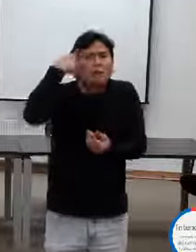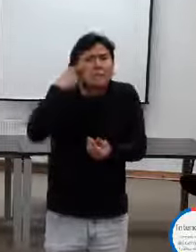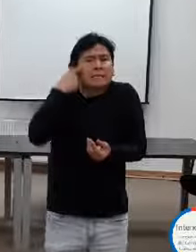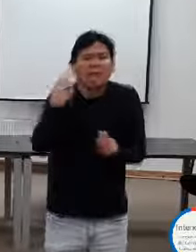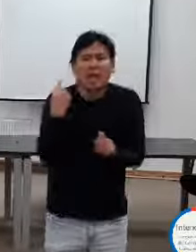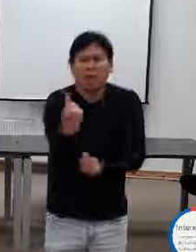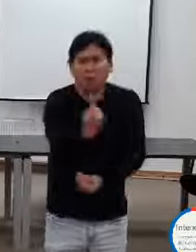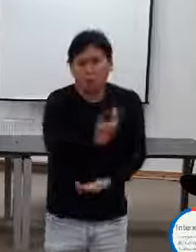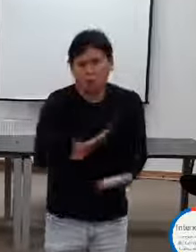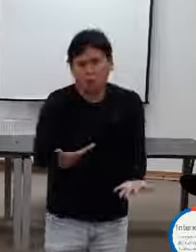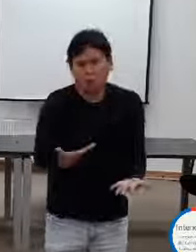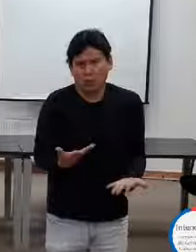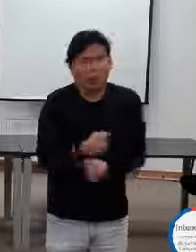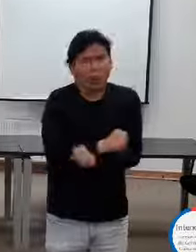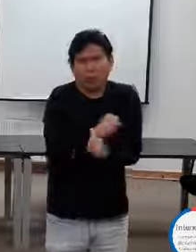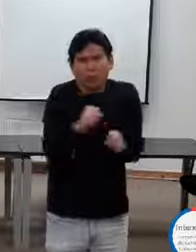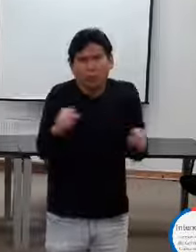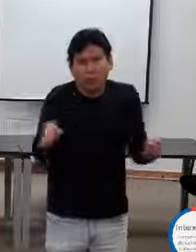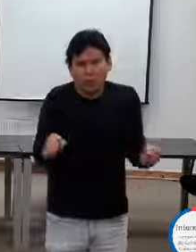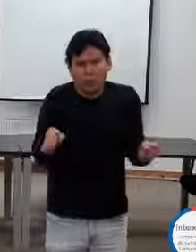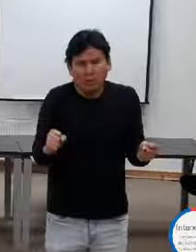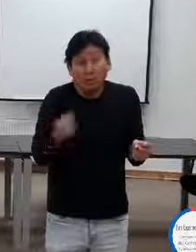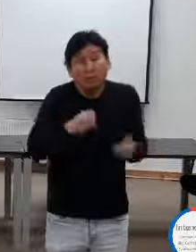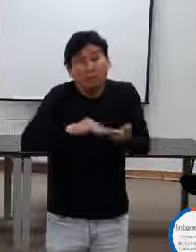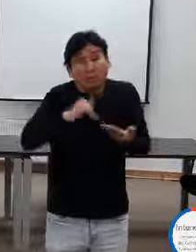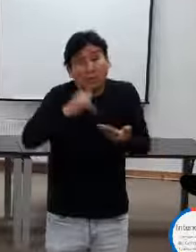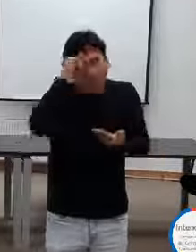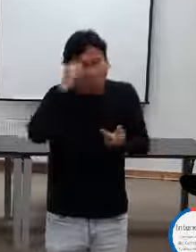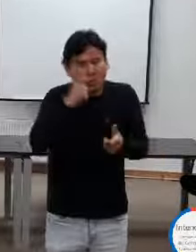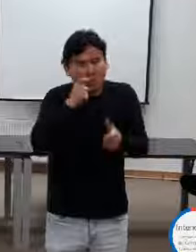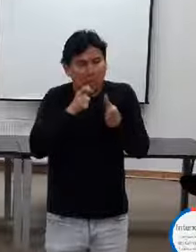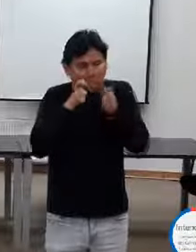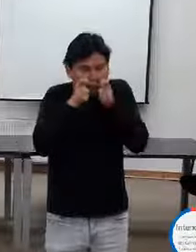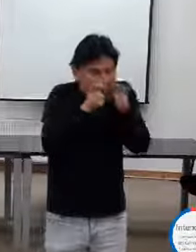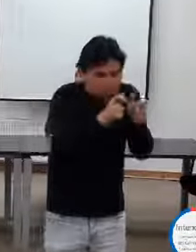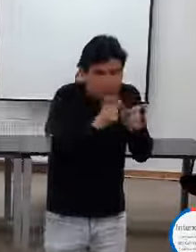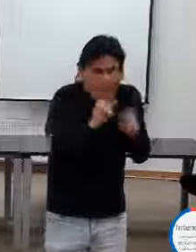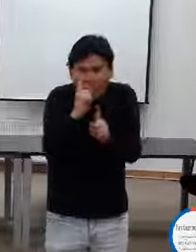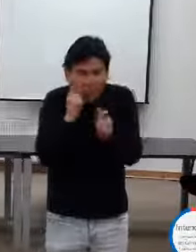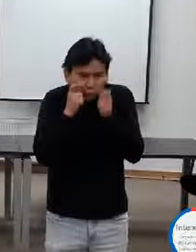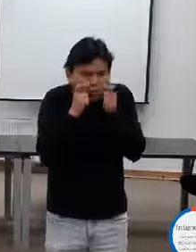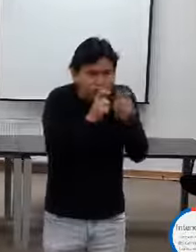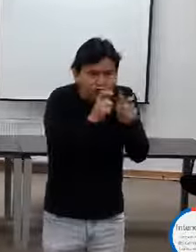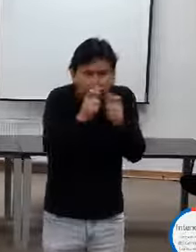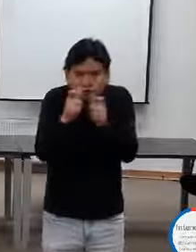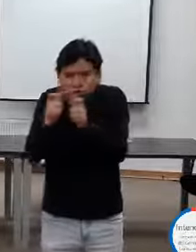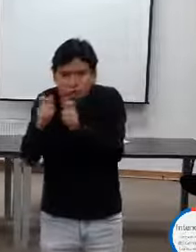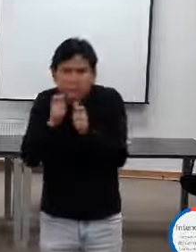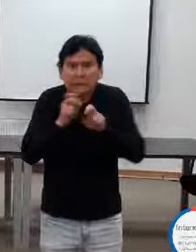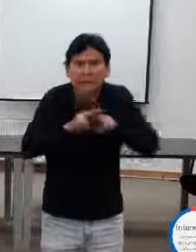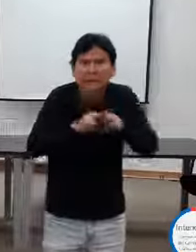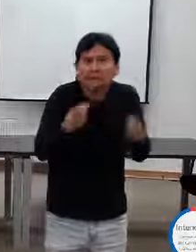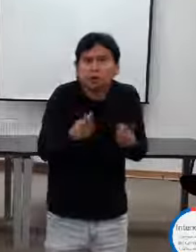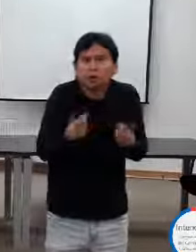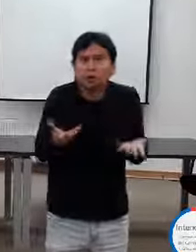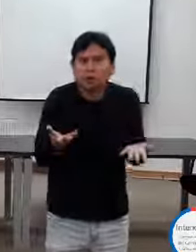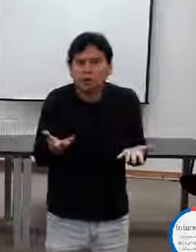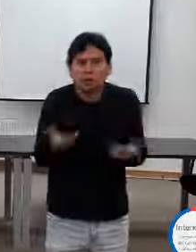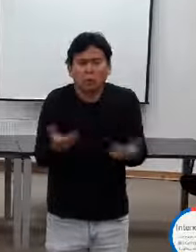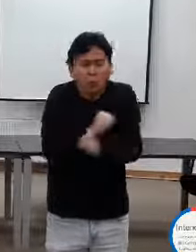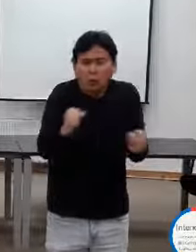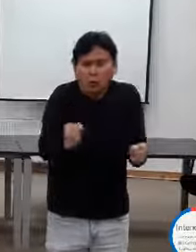propia. No podemos tener, perdónenme, un detective privado detrás de cada uno de los ayseninos para saber si está actuando